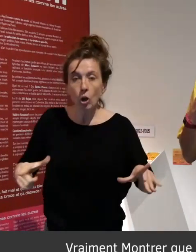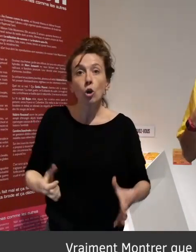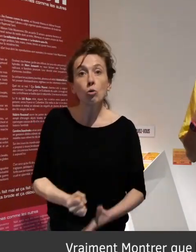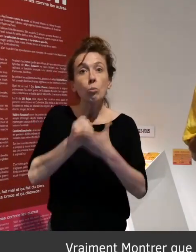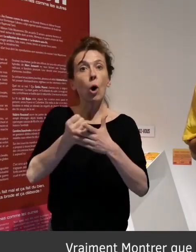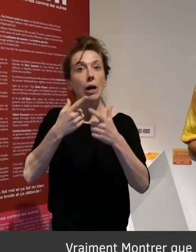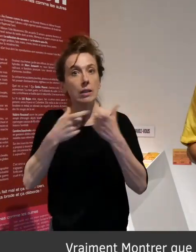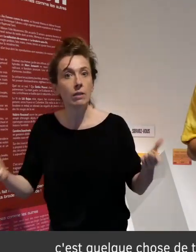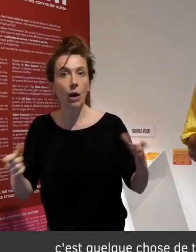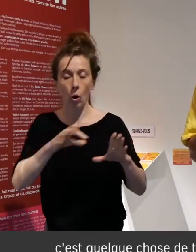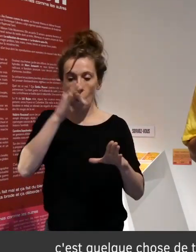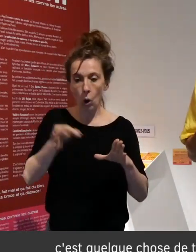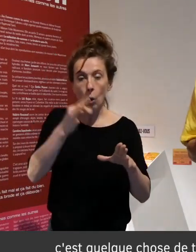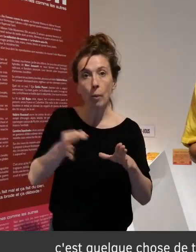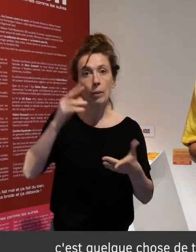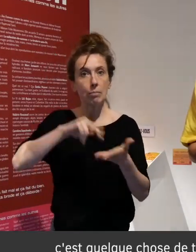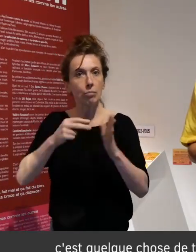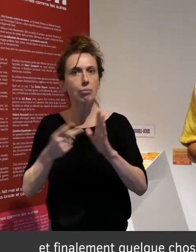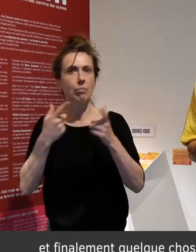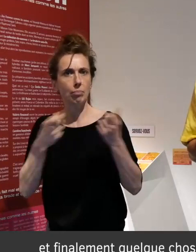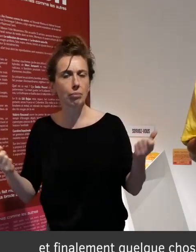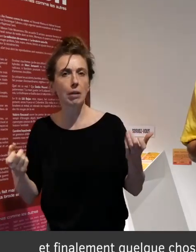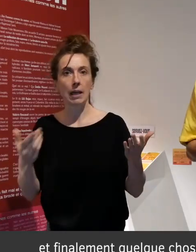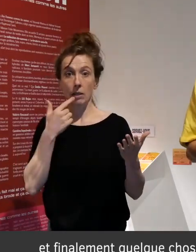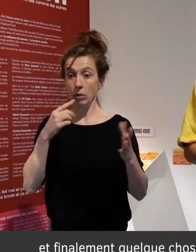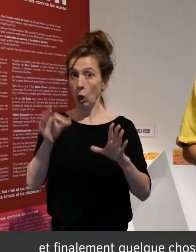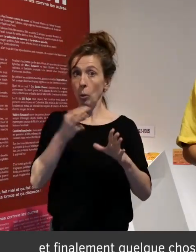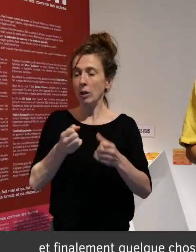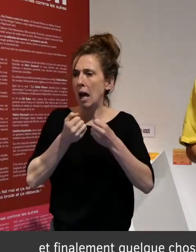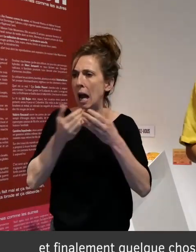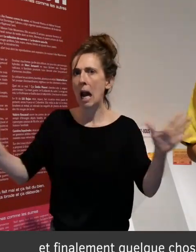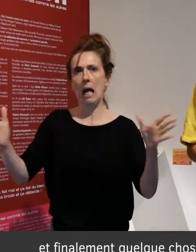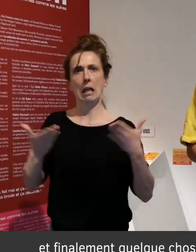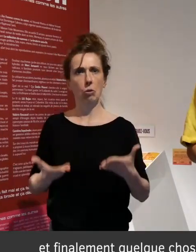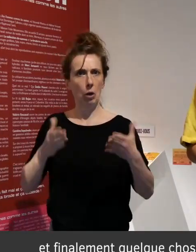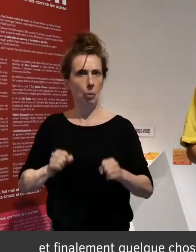choses, vraiment montrer que la broderie c'est quelque chose de très très large et finalement quelque chose de très actuel.